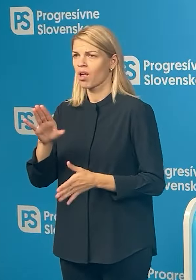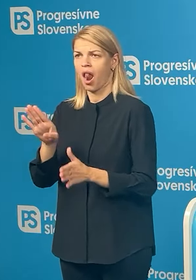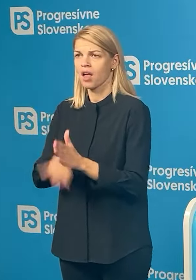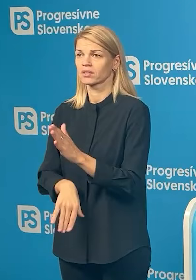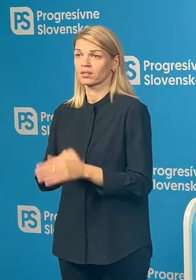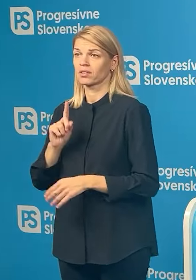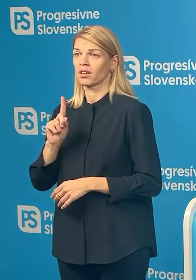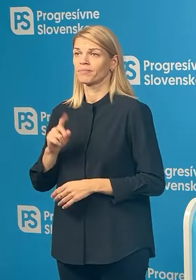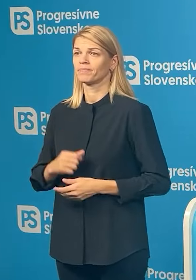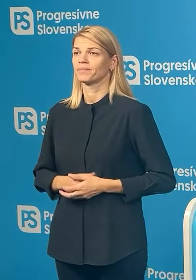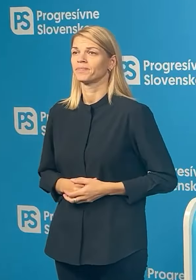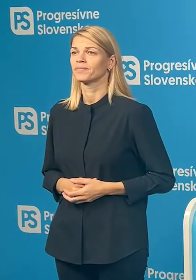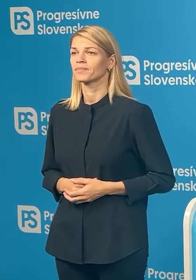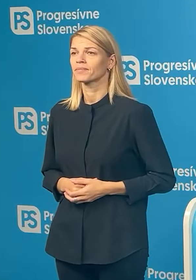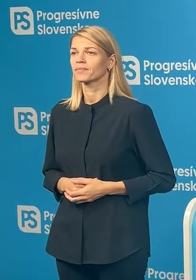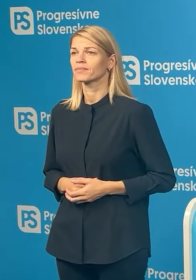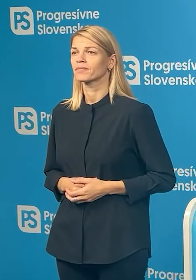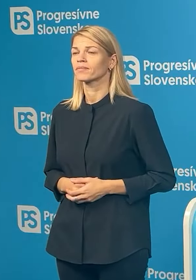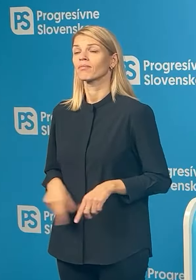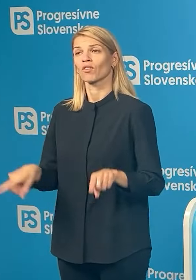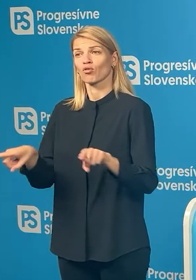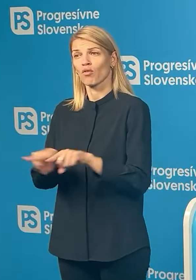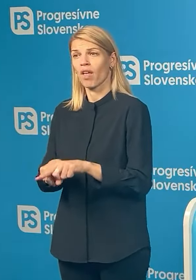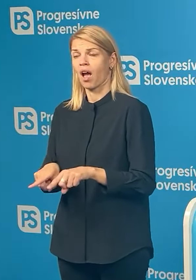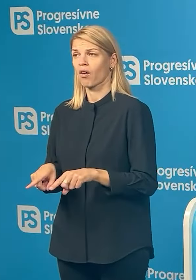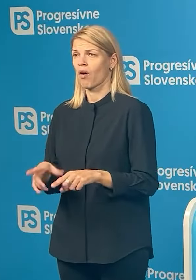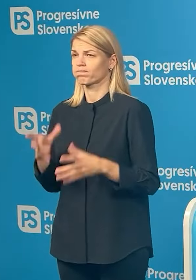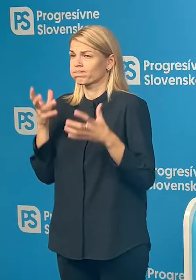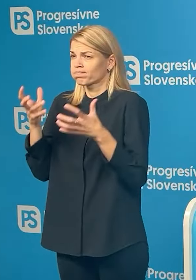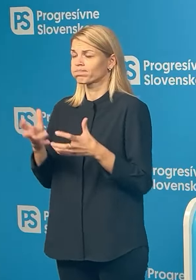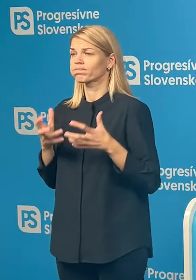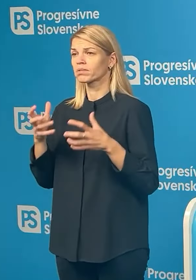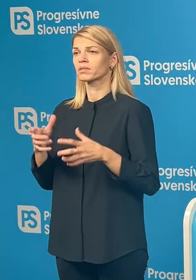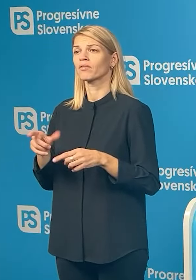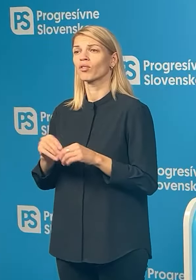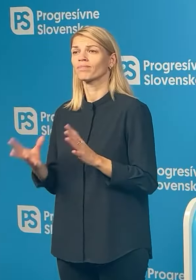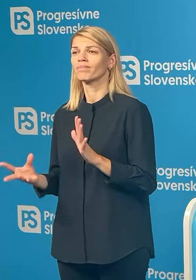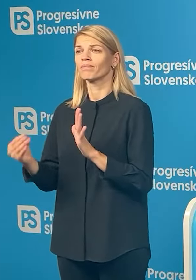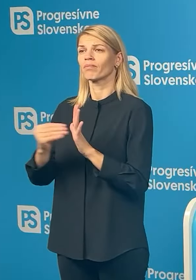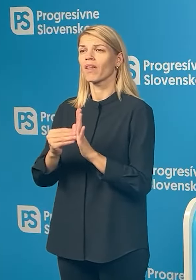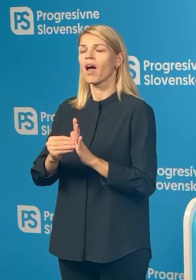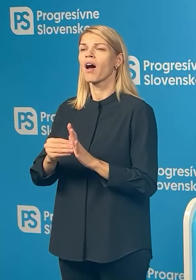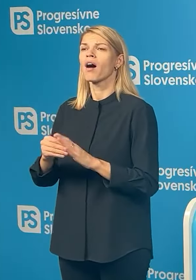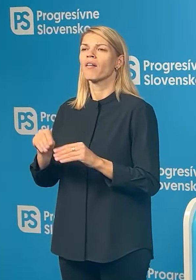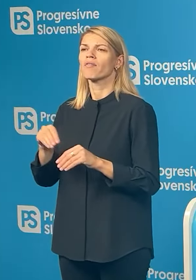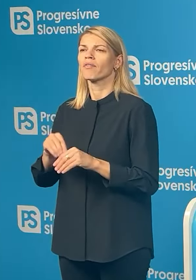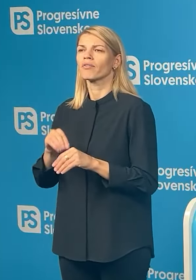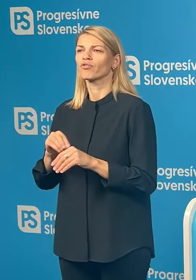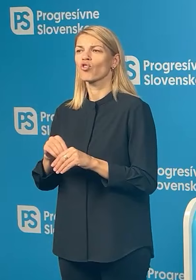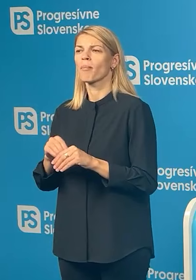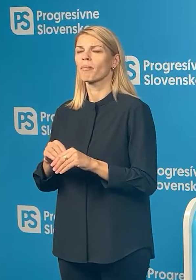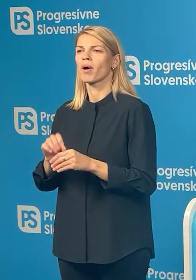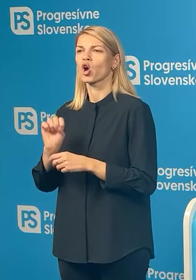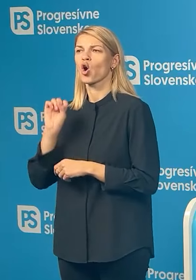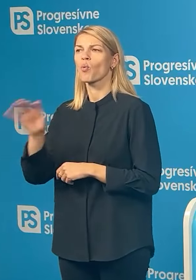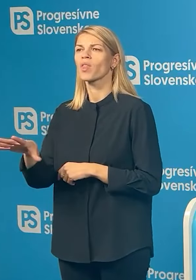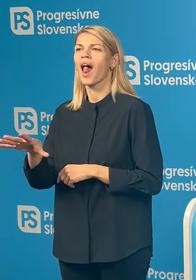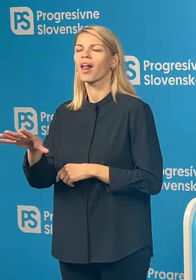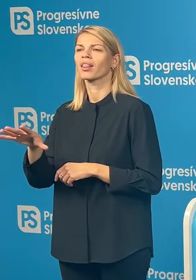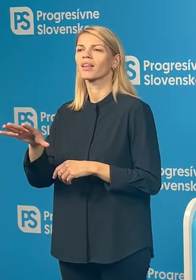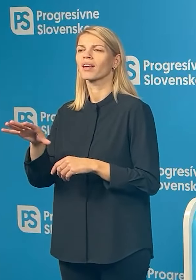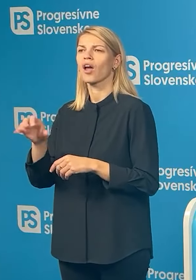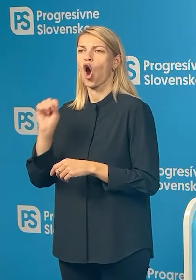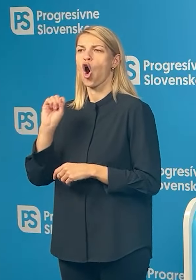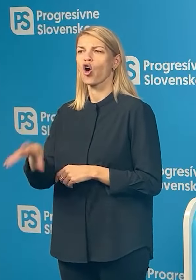lacné. Rovnako škandalozne končí aj zavedenie mechanicko-biologickej úpravy komunálneho odpadu pred uložením na